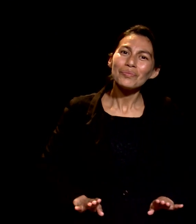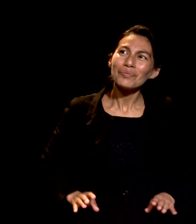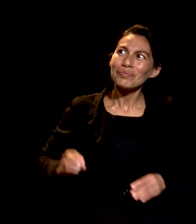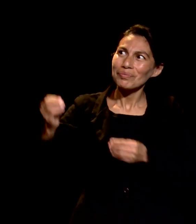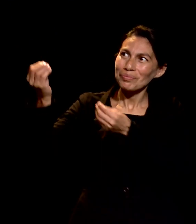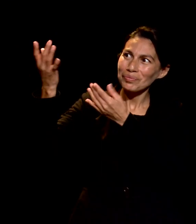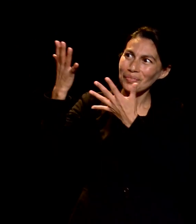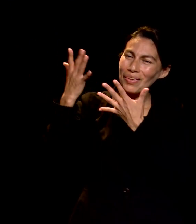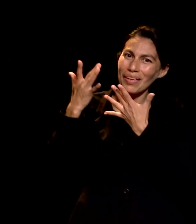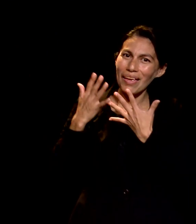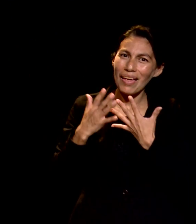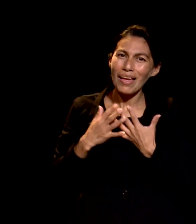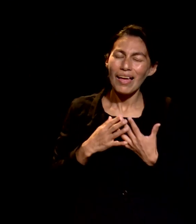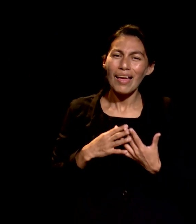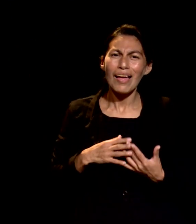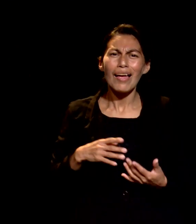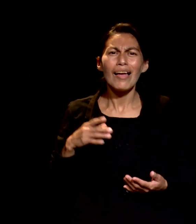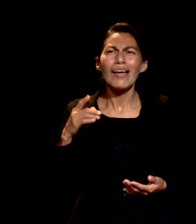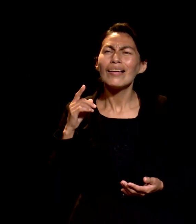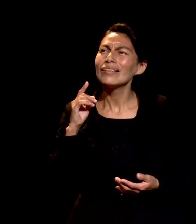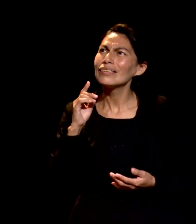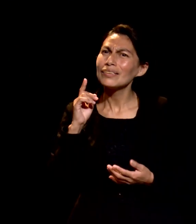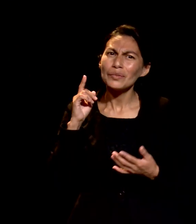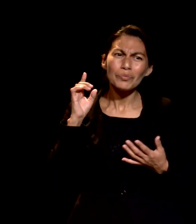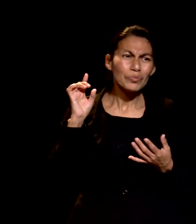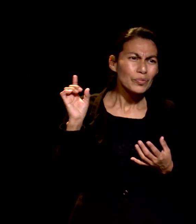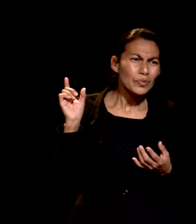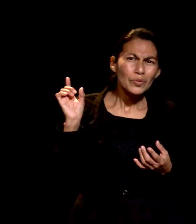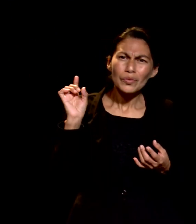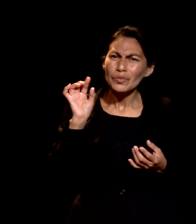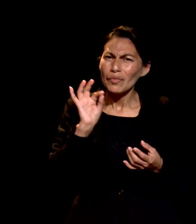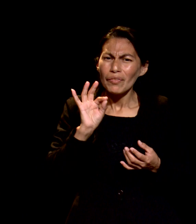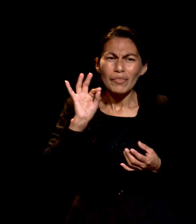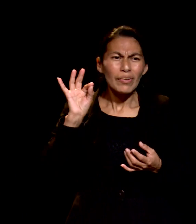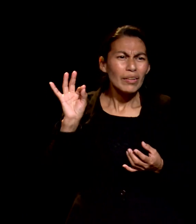Todo tiene su tiempo